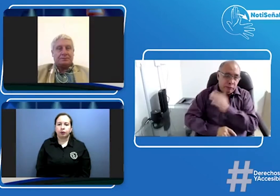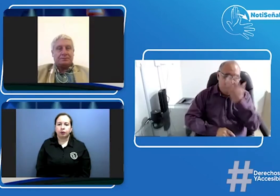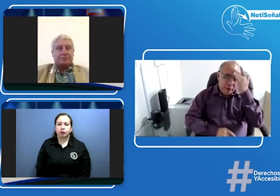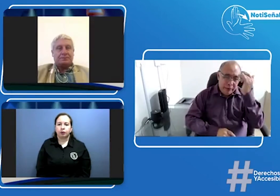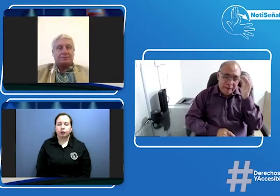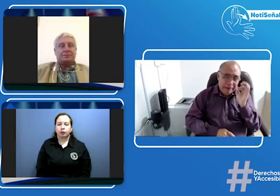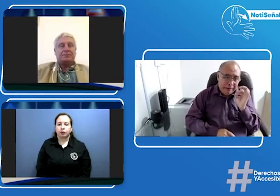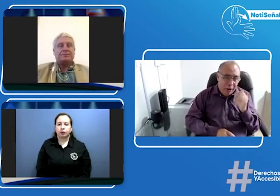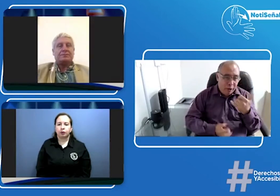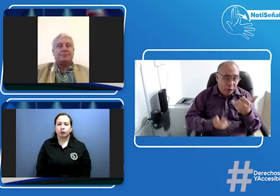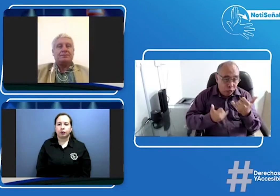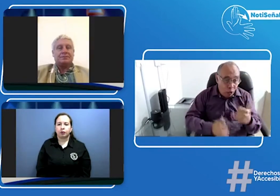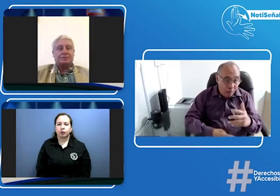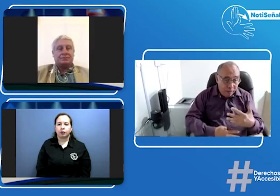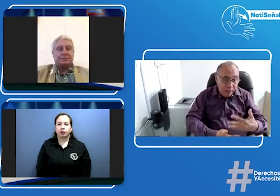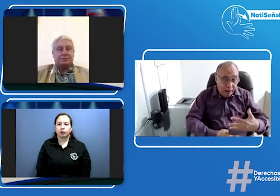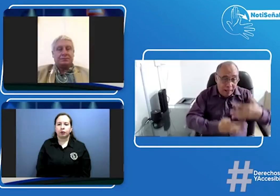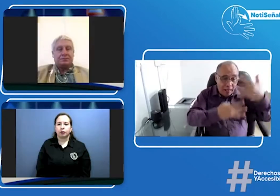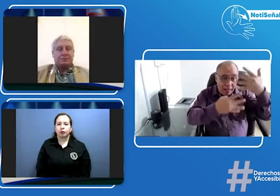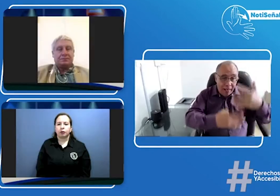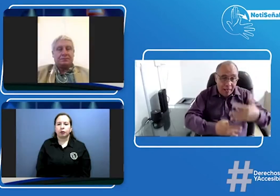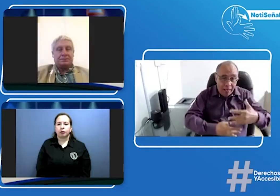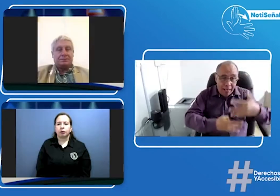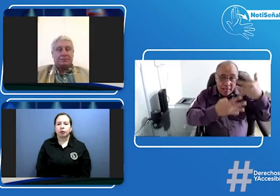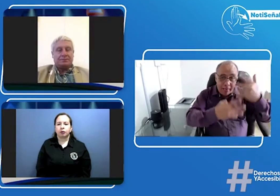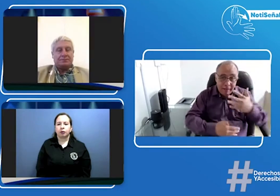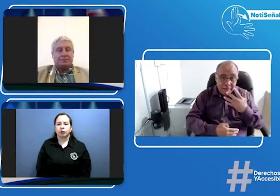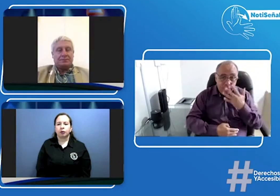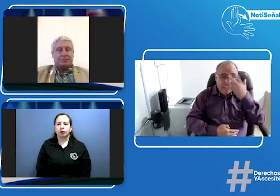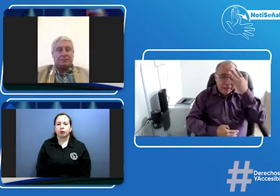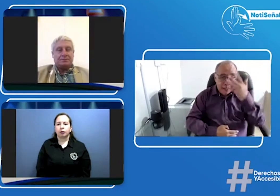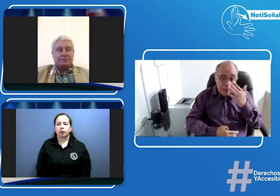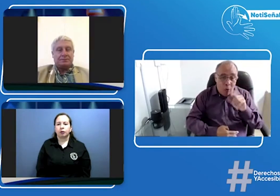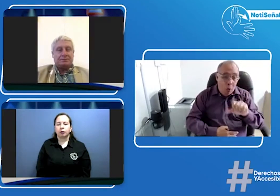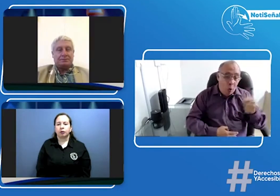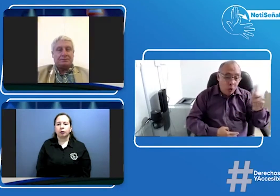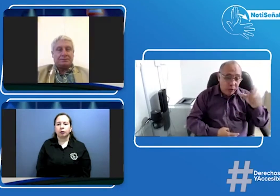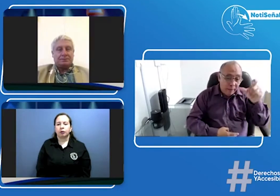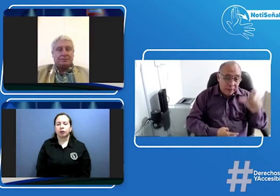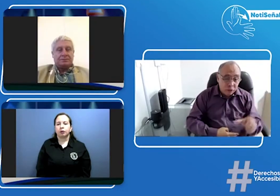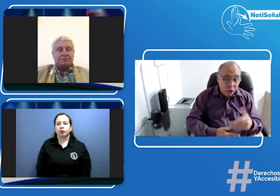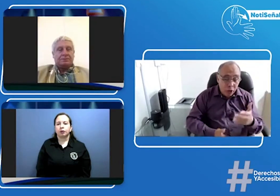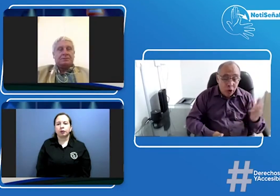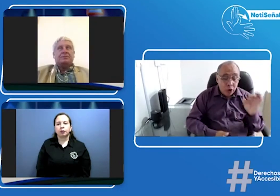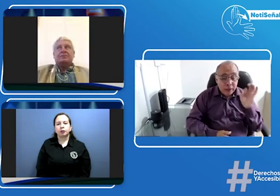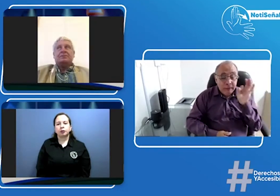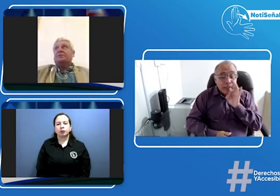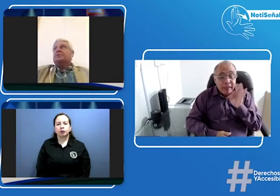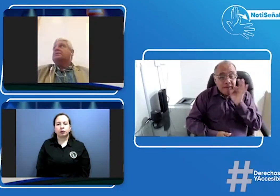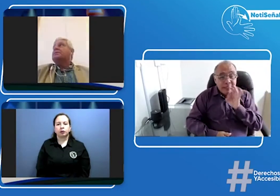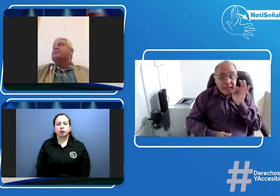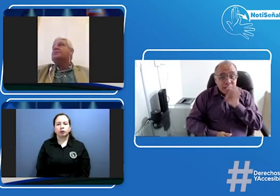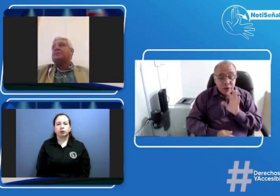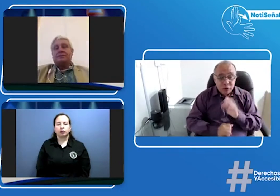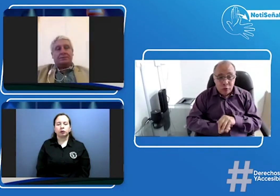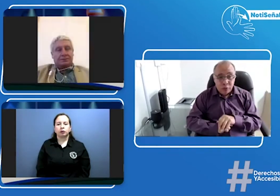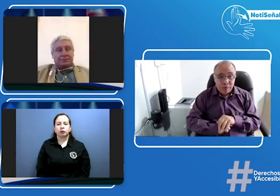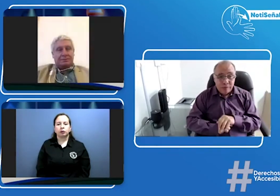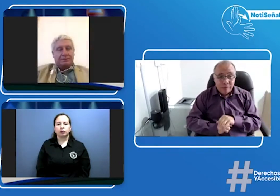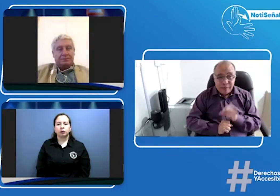Lota con el doctor Pagón el viceministro pues porque aquí en los comentarios de nuestro Facebook Live también otra persona de